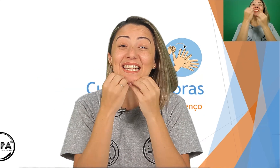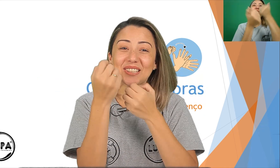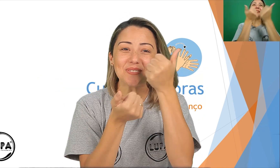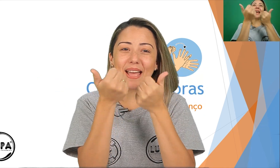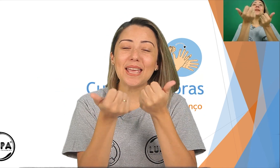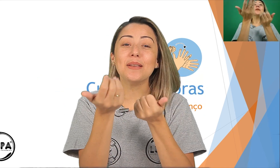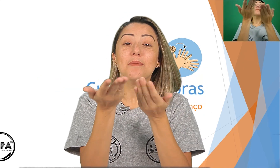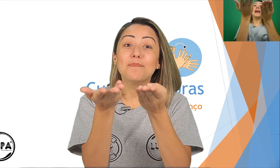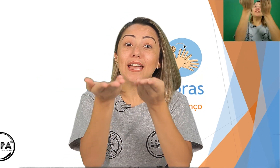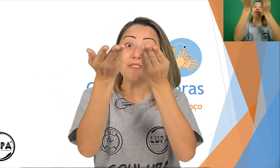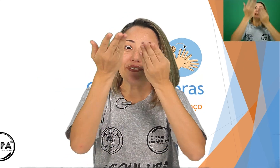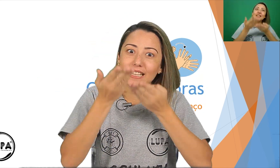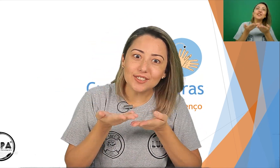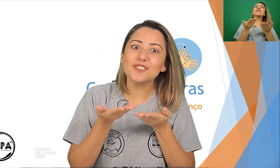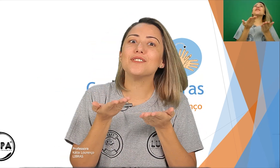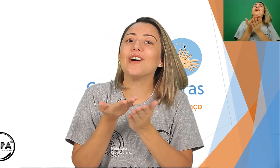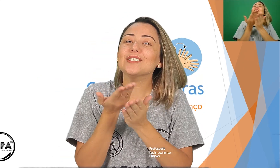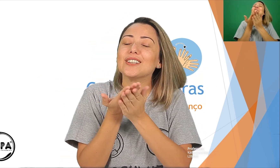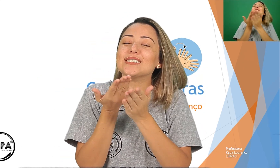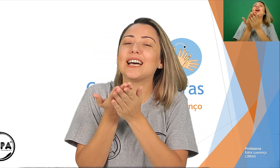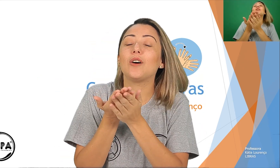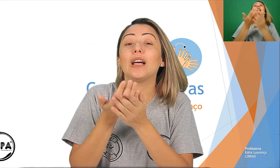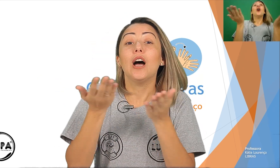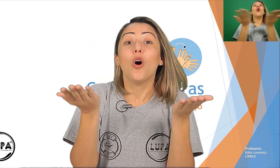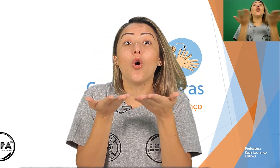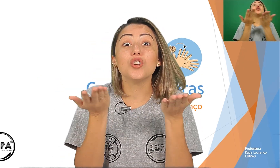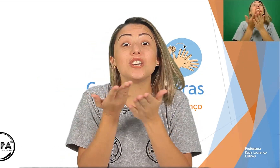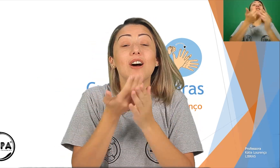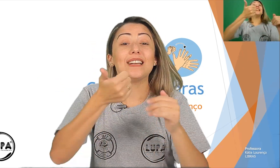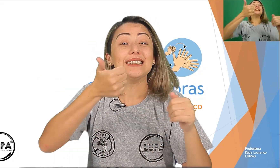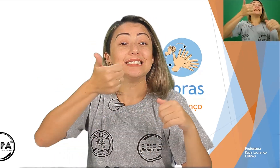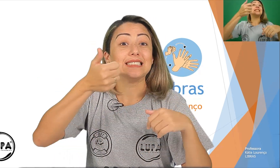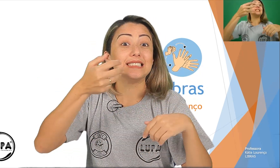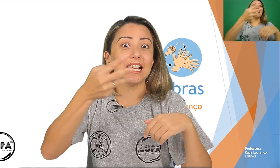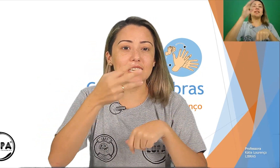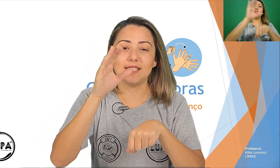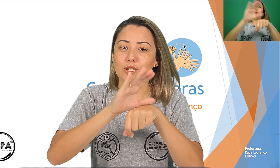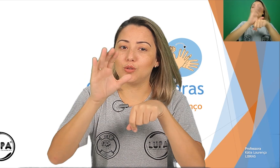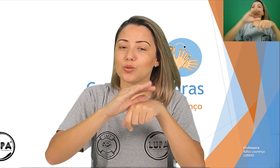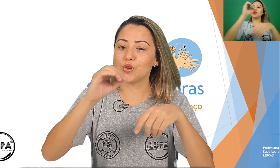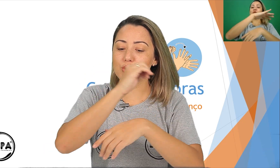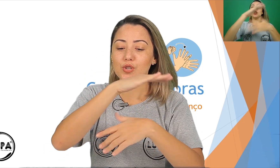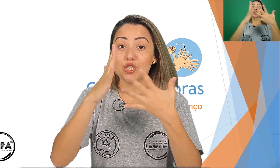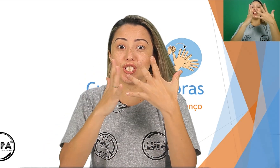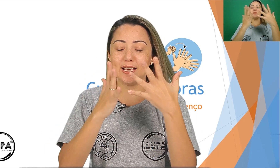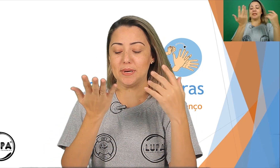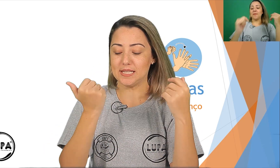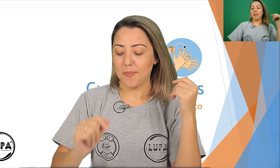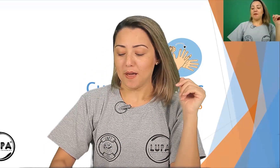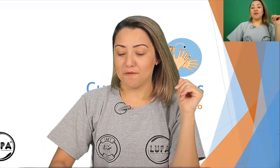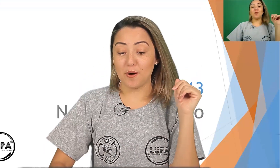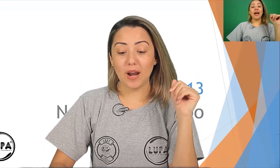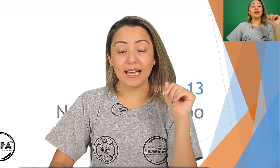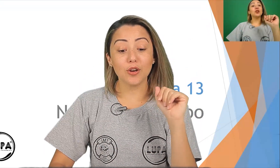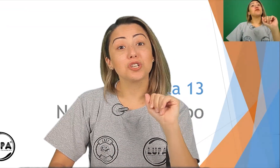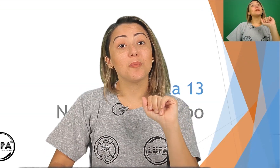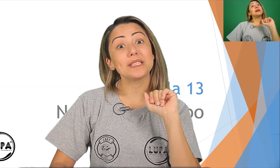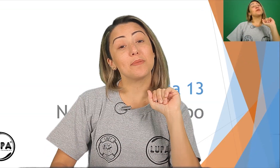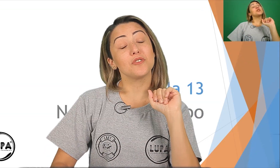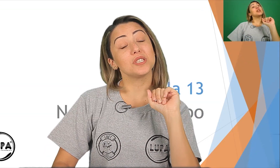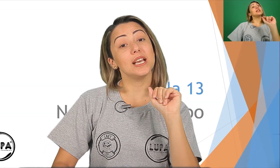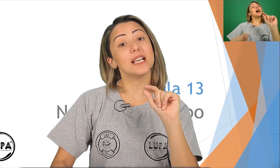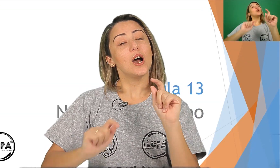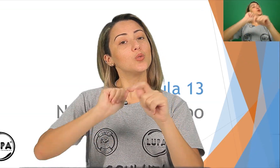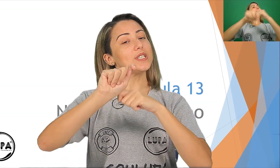Olá galera, tudo bem? Bem-vindos de volta à nossa aula. Hoje é a aula 13 do curso de Libras. Vamos lá que hoje eu vou